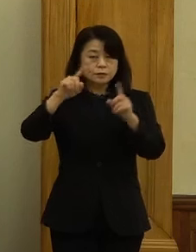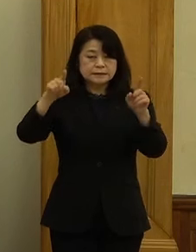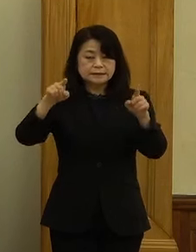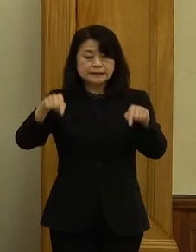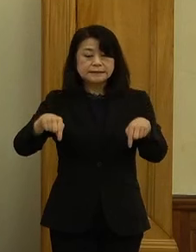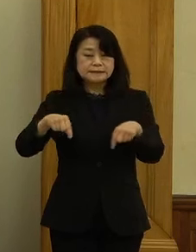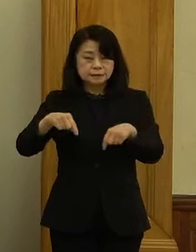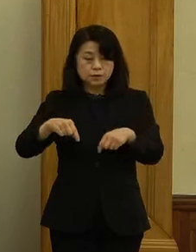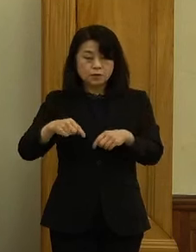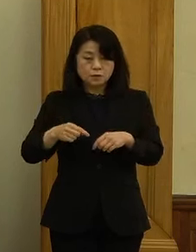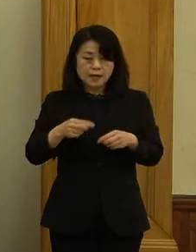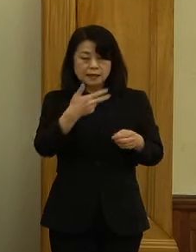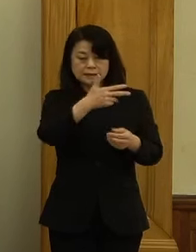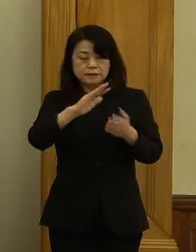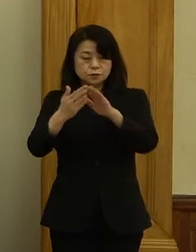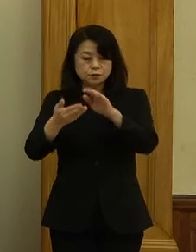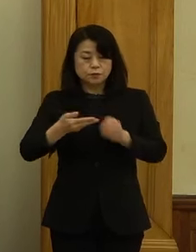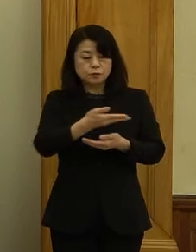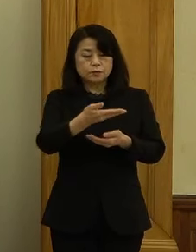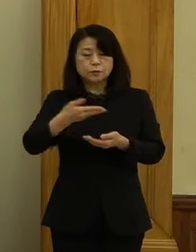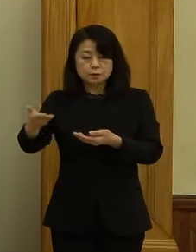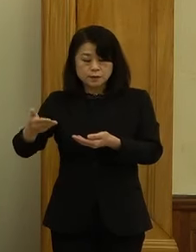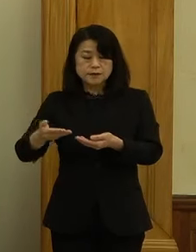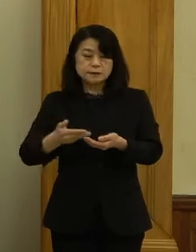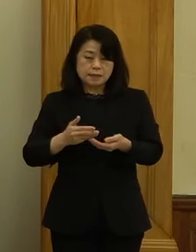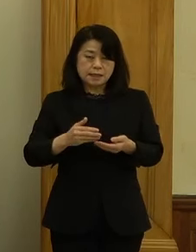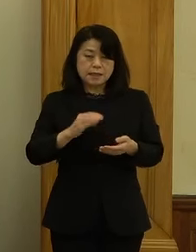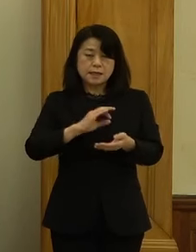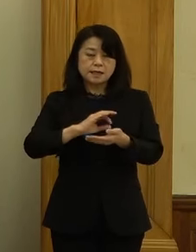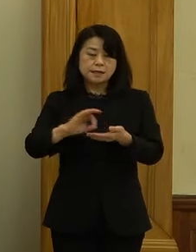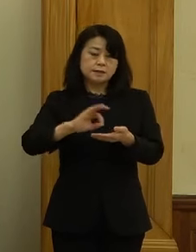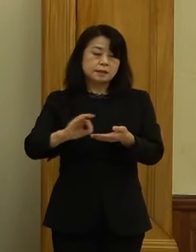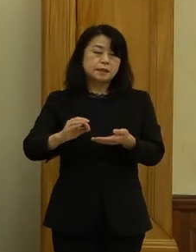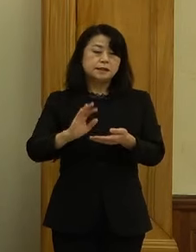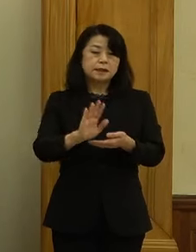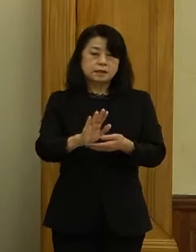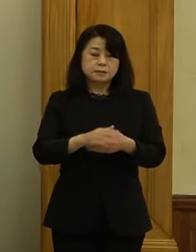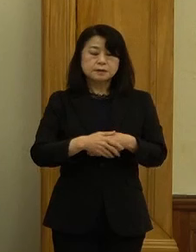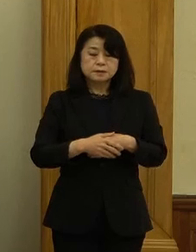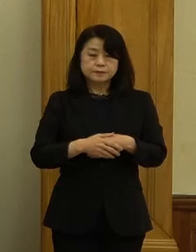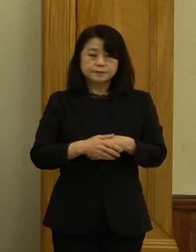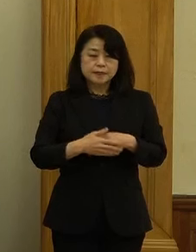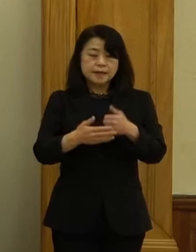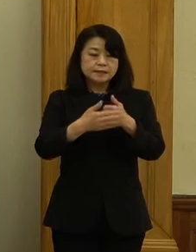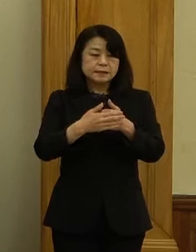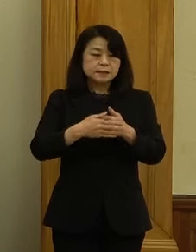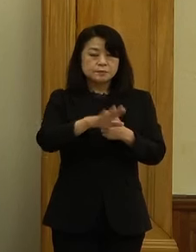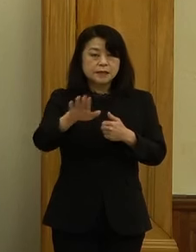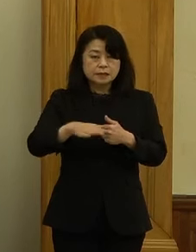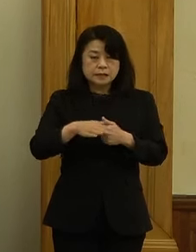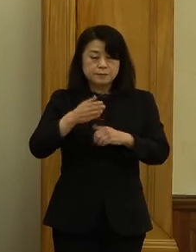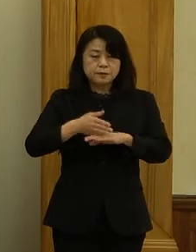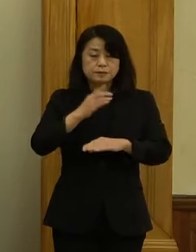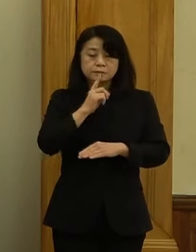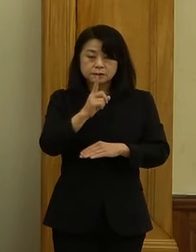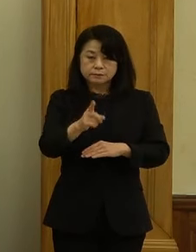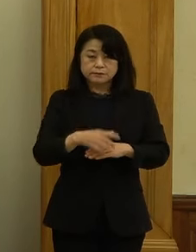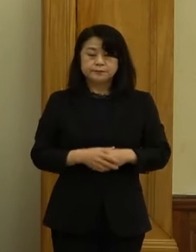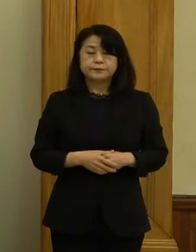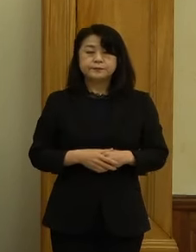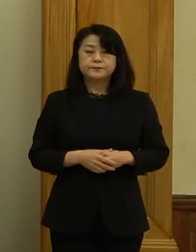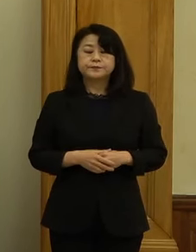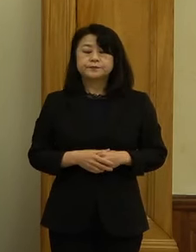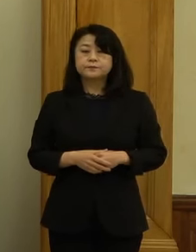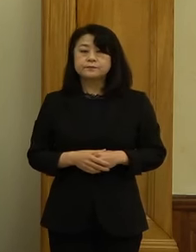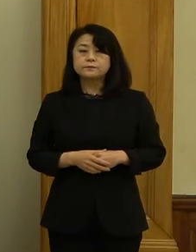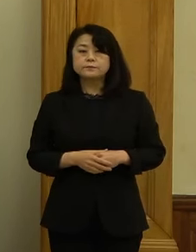早速市町村にお届けして活用いただいているところですご支援いただいてる皆様に心からお礼を申し上げます